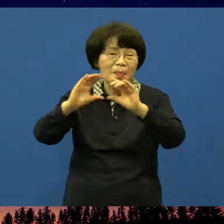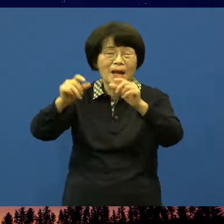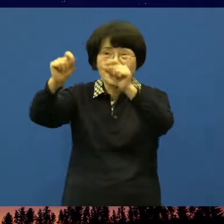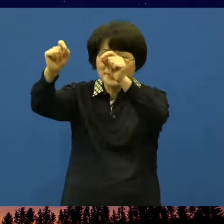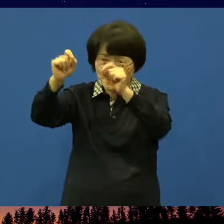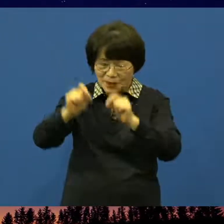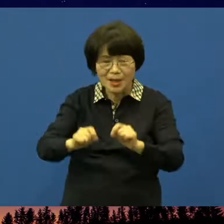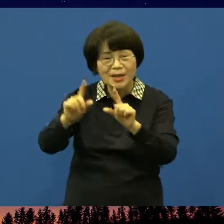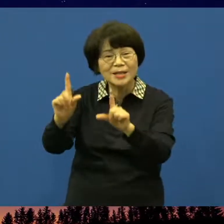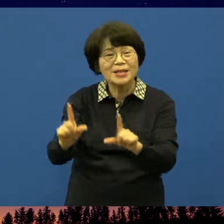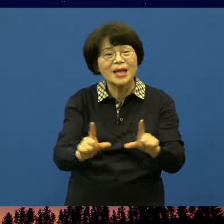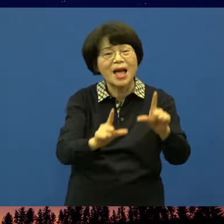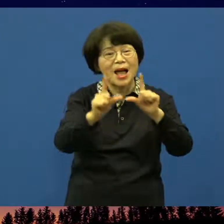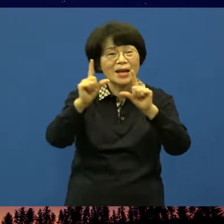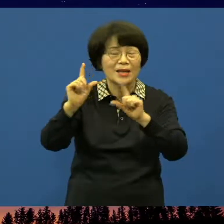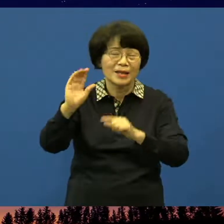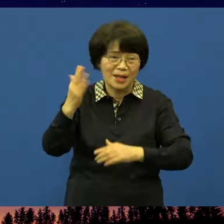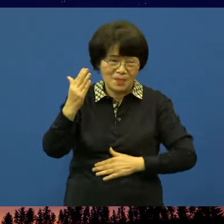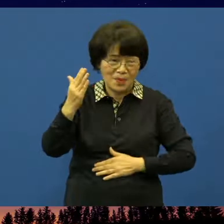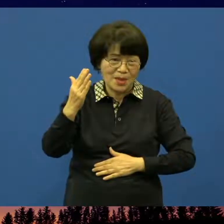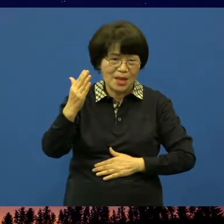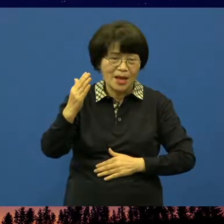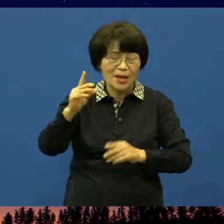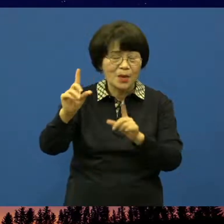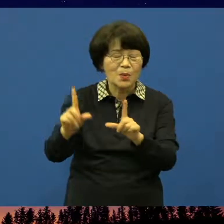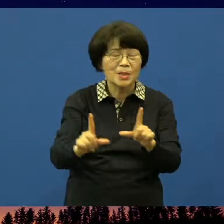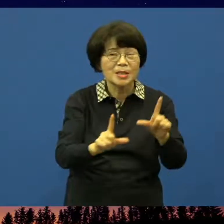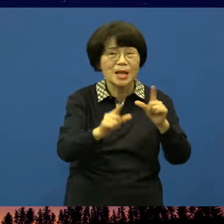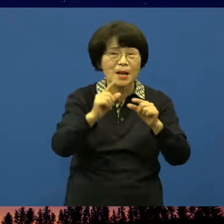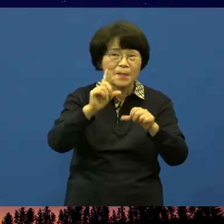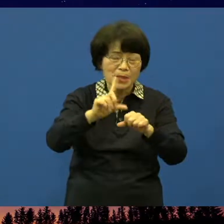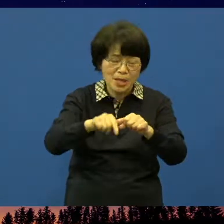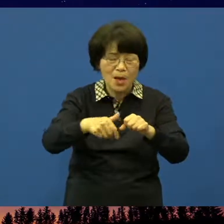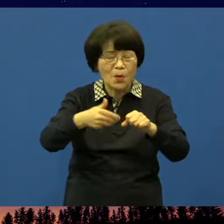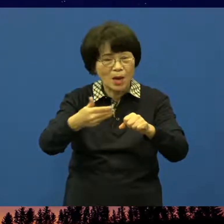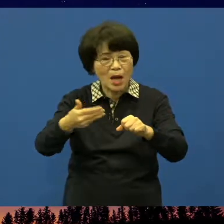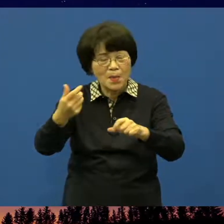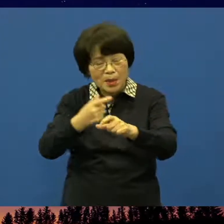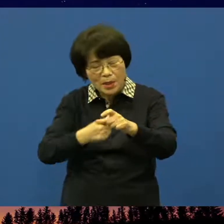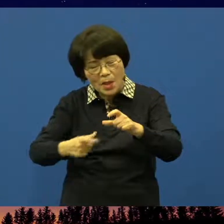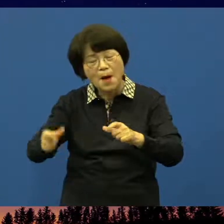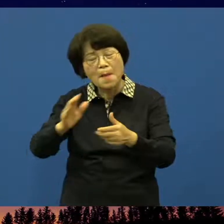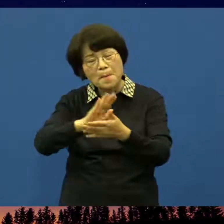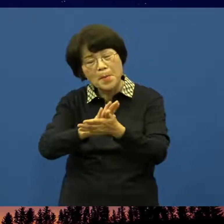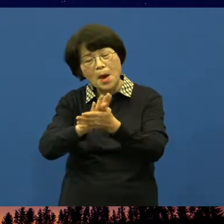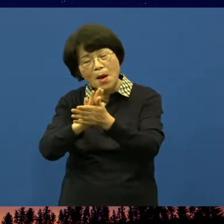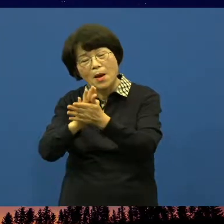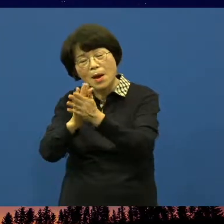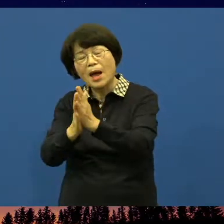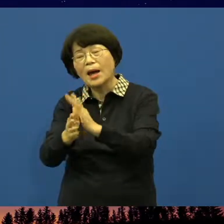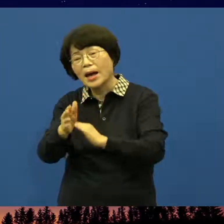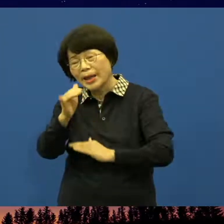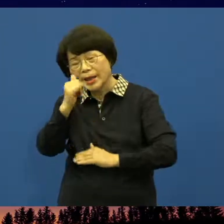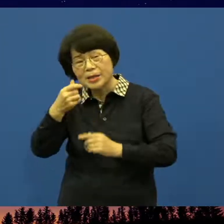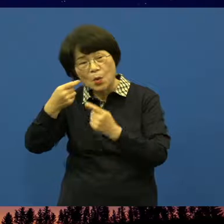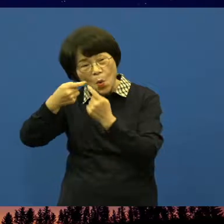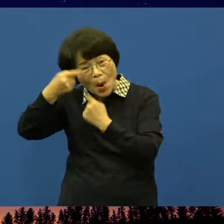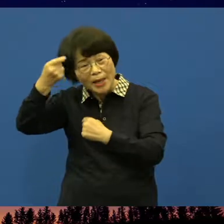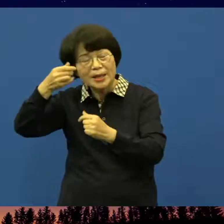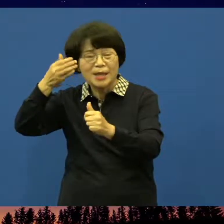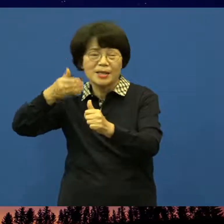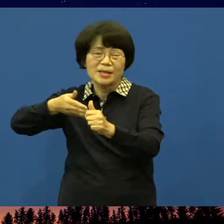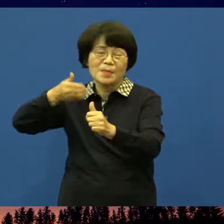것입니다. 여러분의 삶이 이제 가면 갈수록 점점 더 변화되고 있는가를 확인하시기를